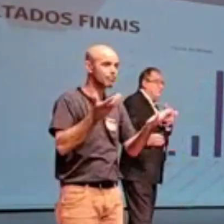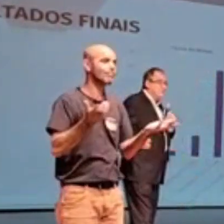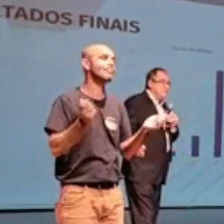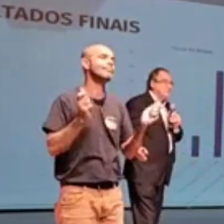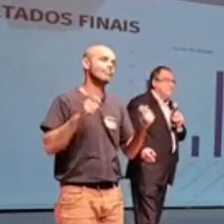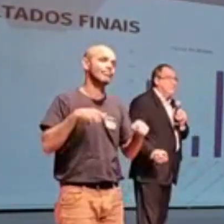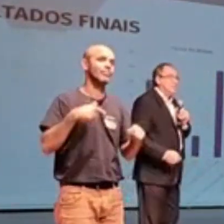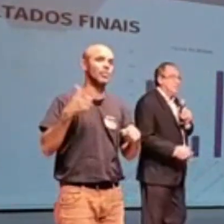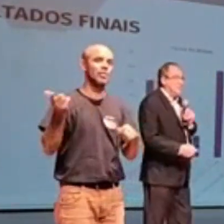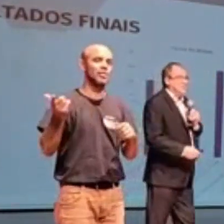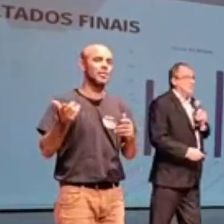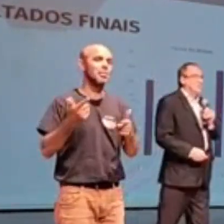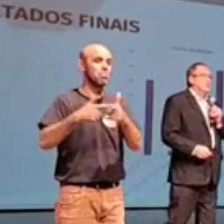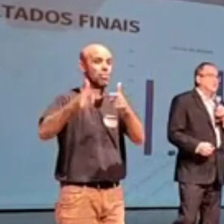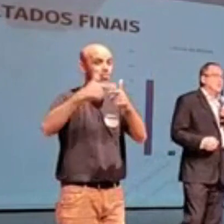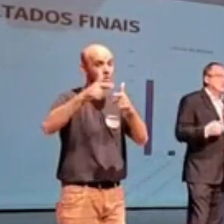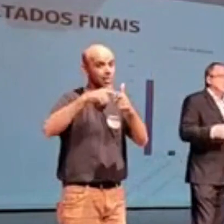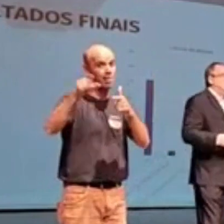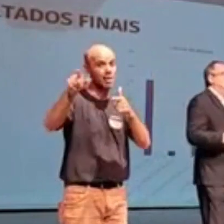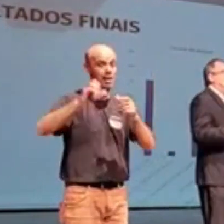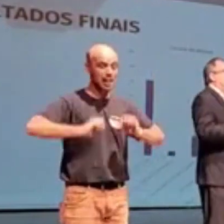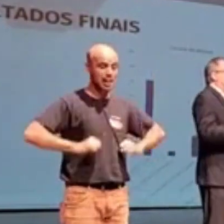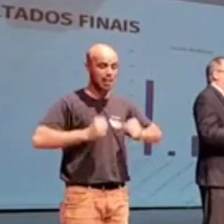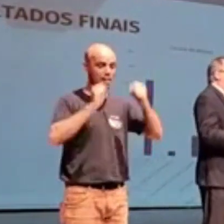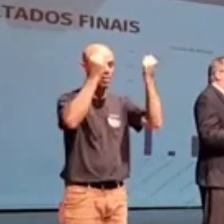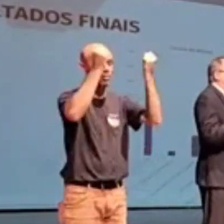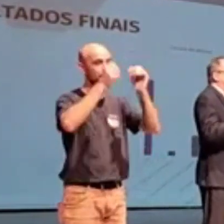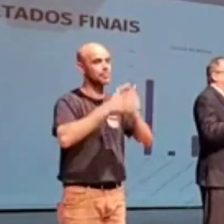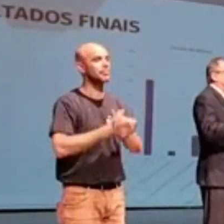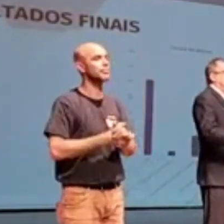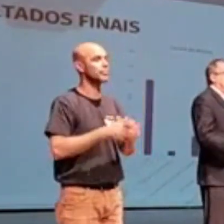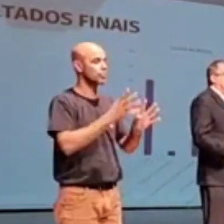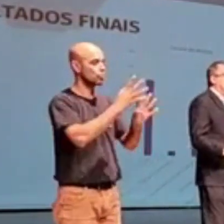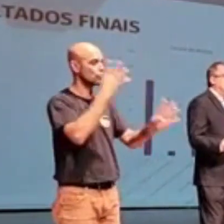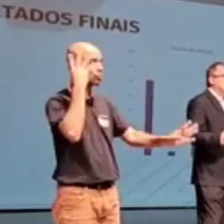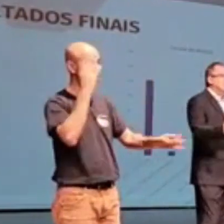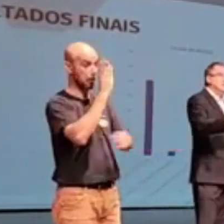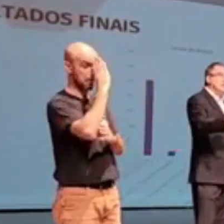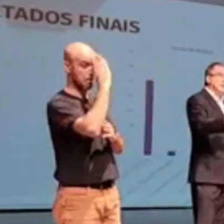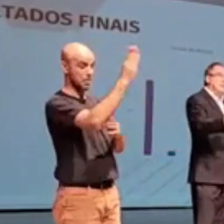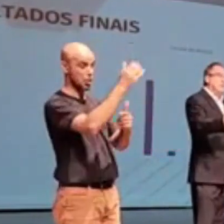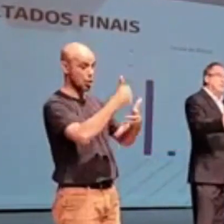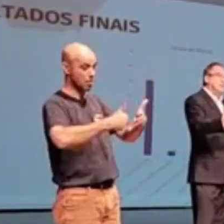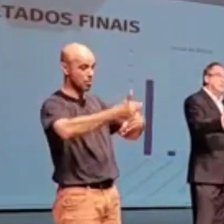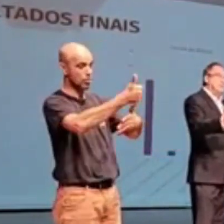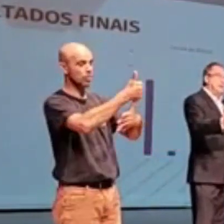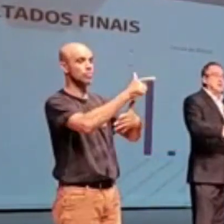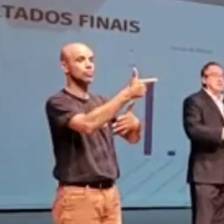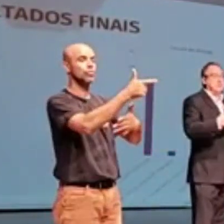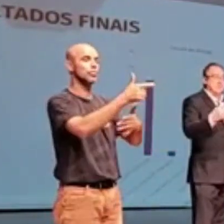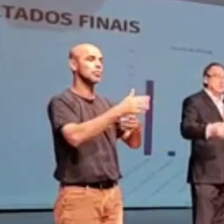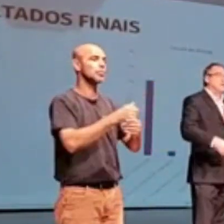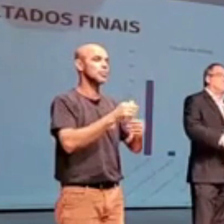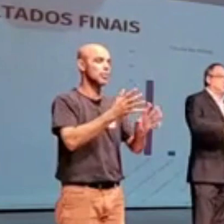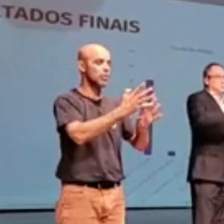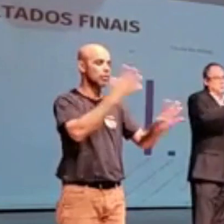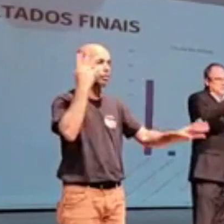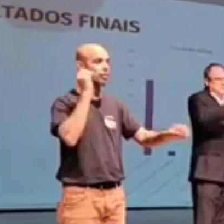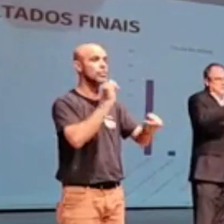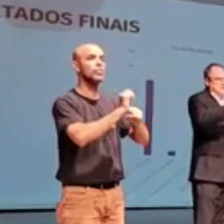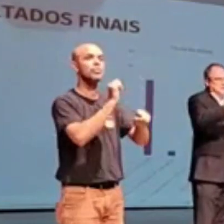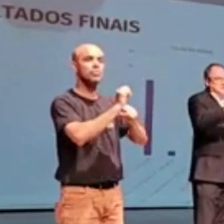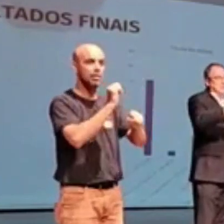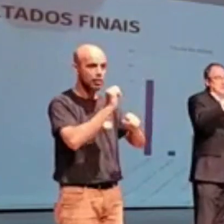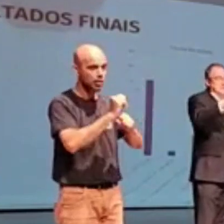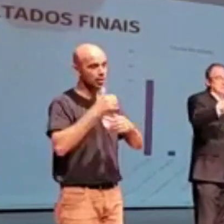porque senão vai ter um problema aqui. Então não existe uma lista de prioridade, como existe, por exemplo, na lista de espera, que passou toda